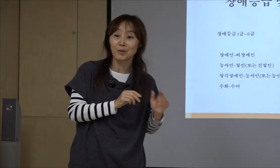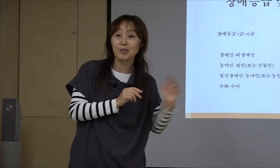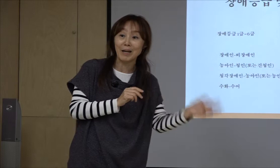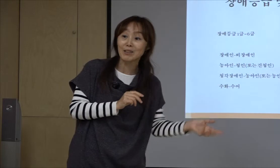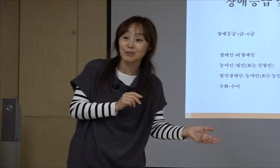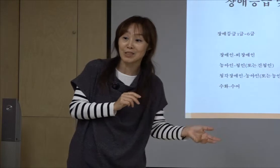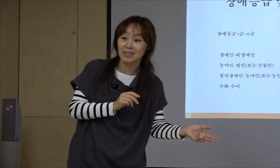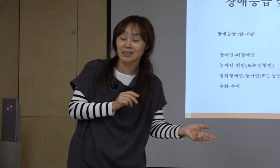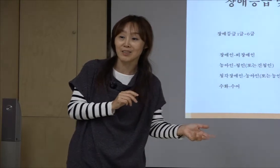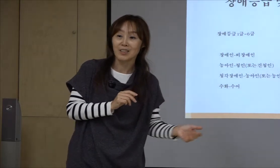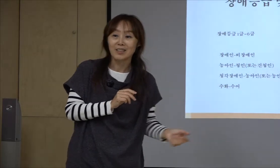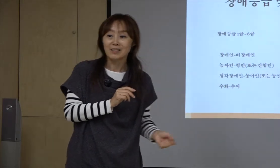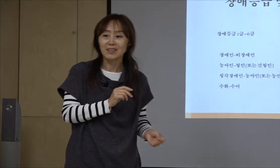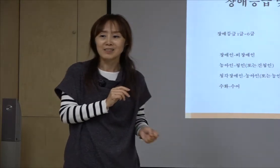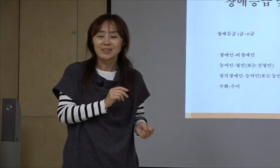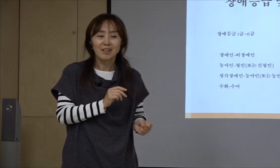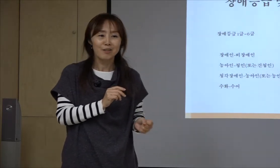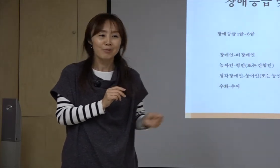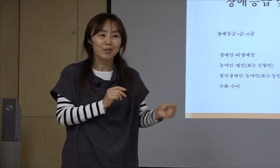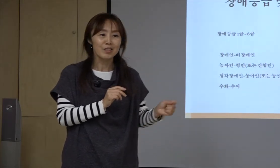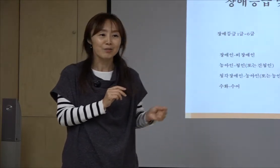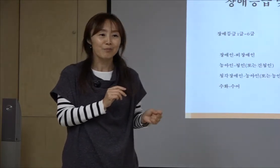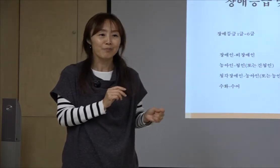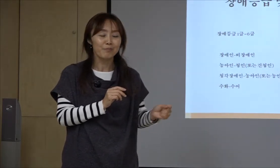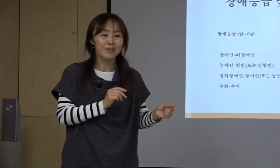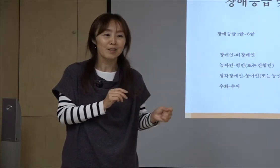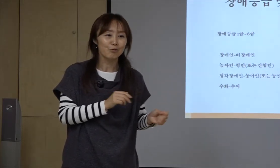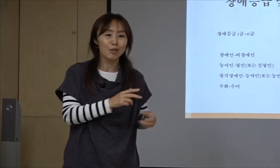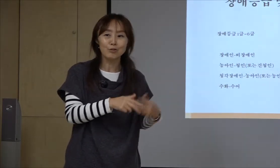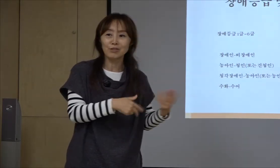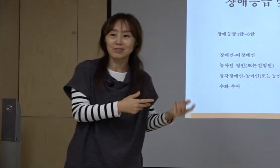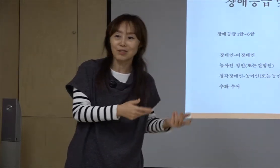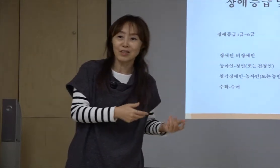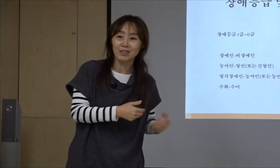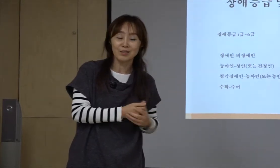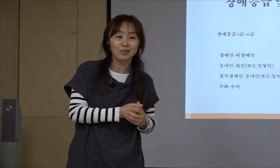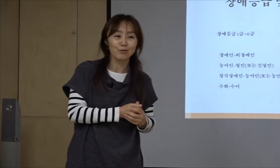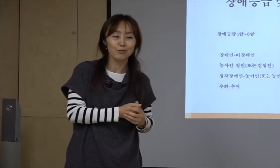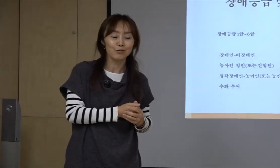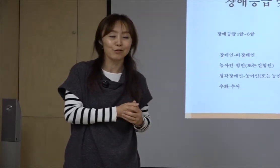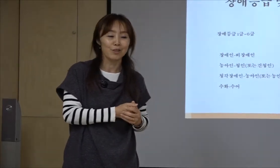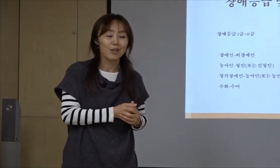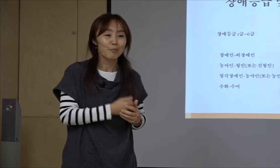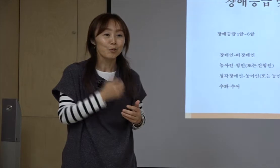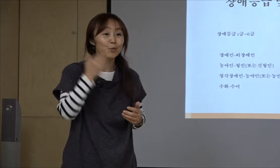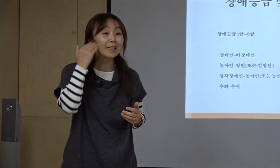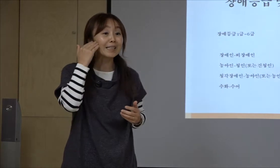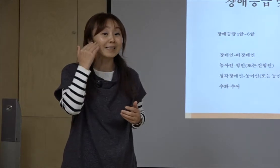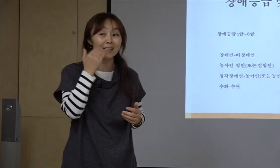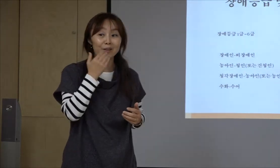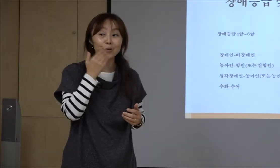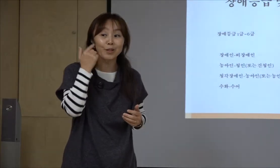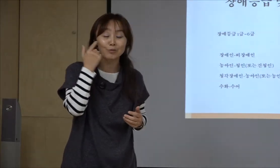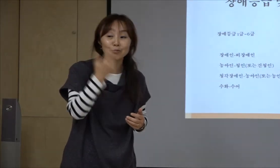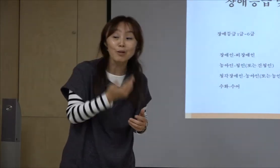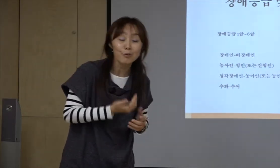먼저 말 걸 수 있잖아요. 근데 이제 좀 그냥 수화로 쓱 저기 하긴 그렇고 농인이세요? 라고 물어볼